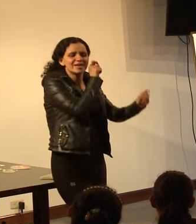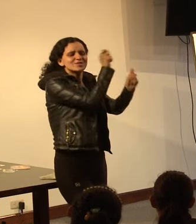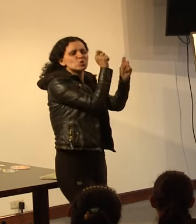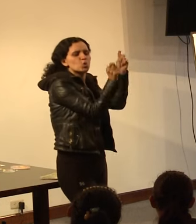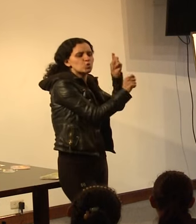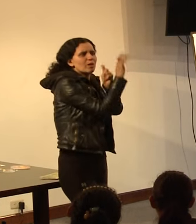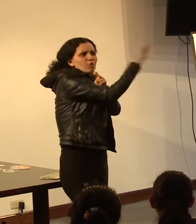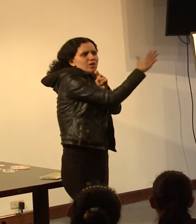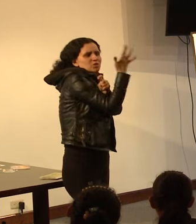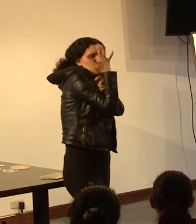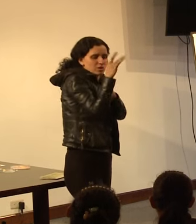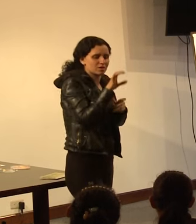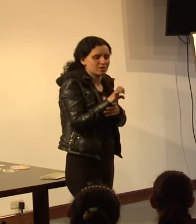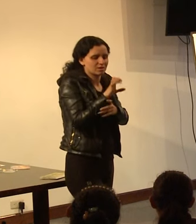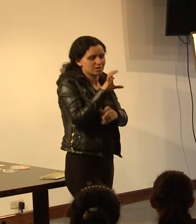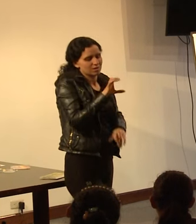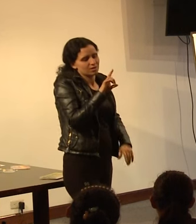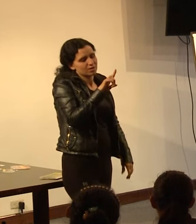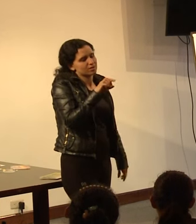¿Qué la hace escultura?